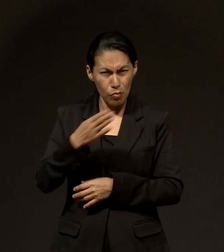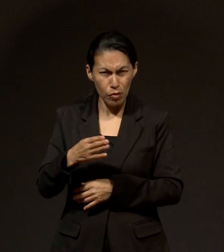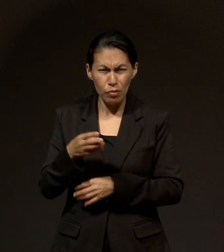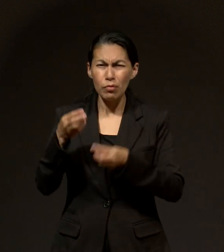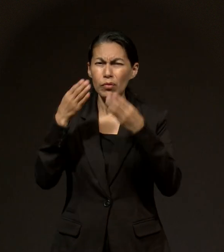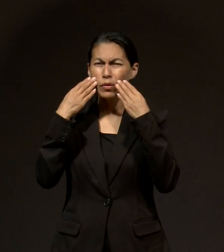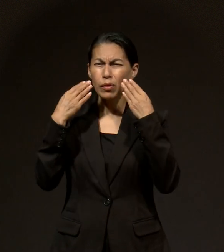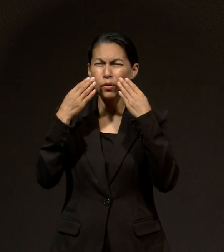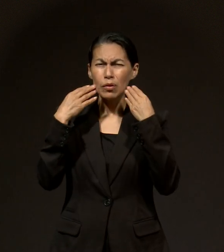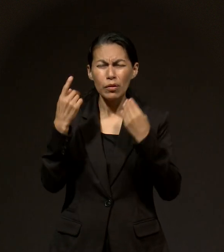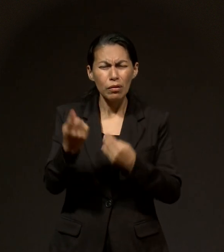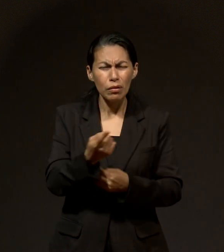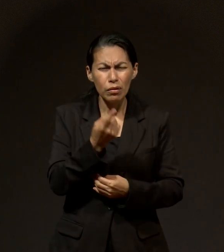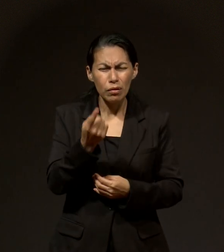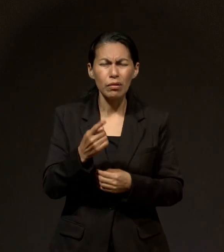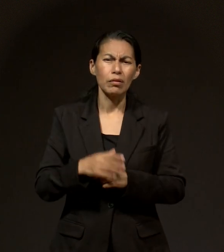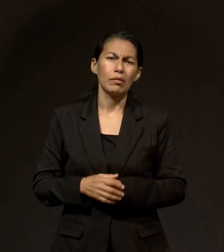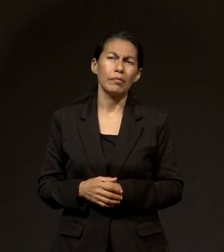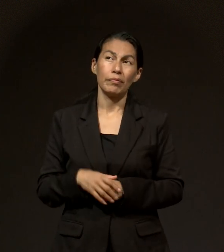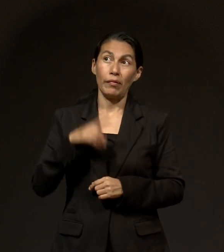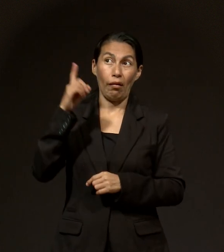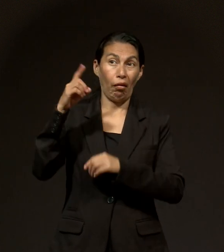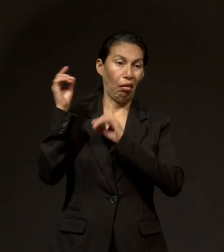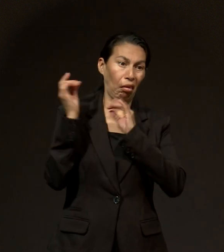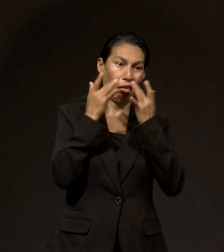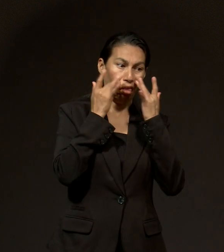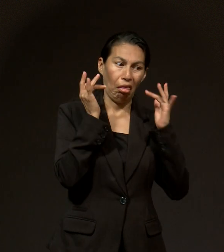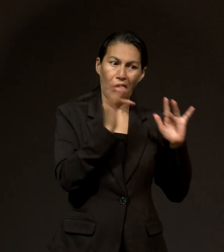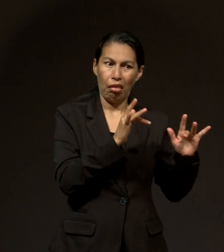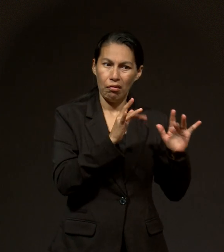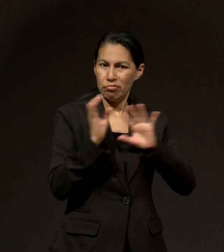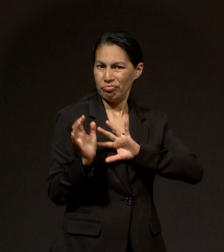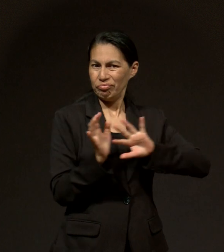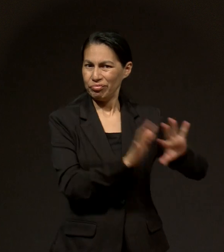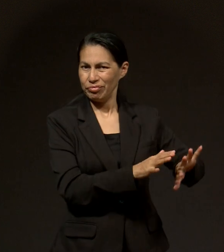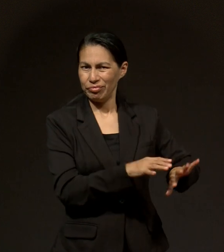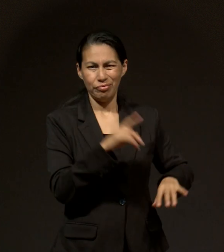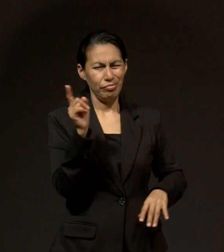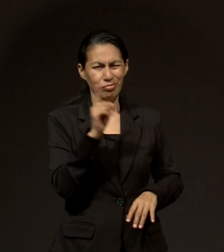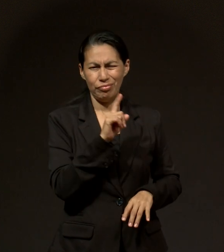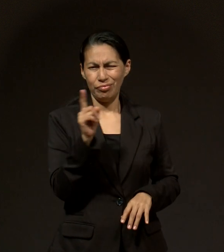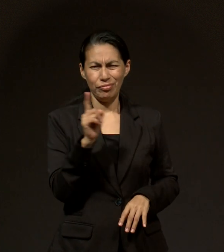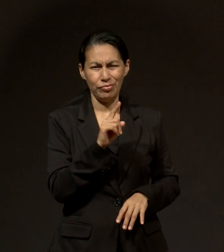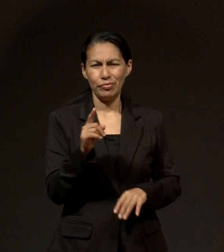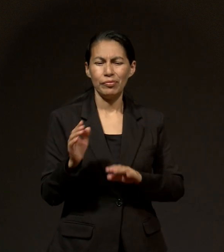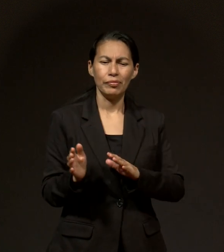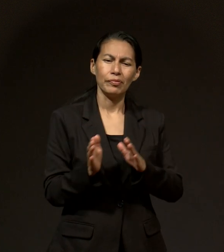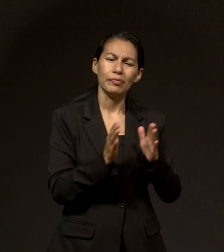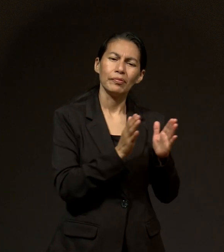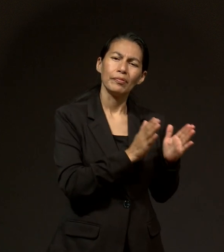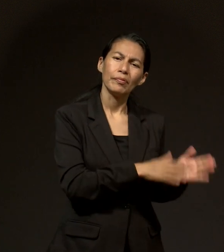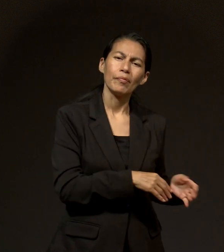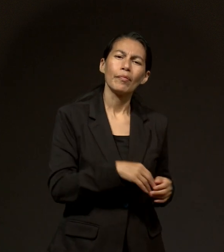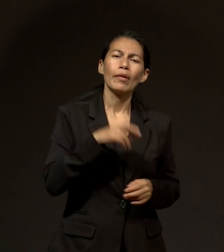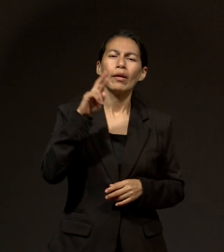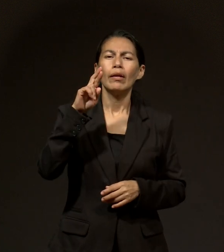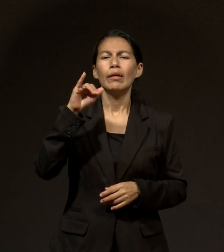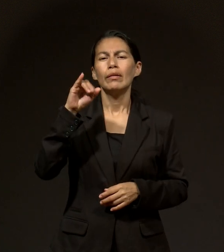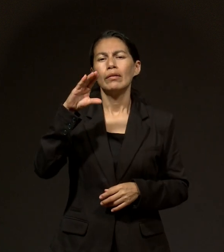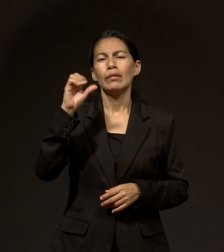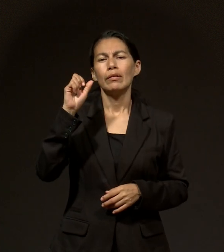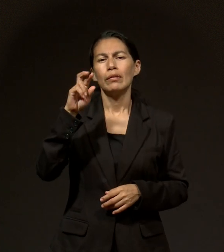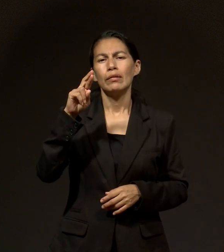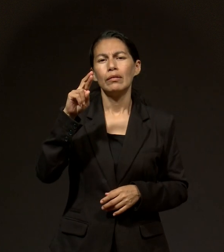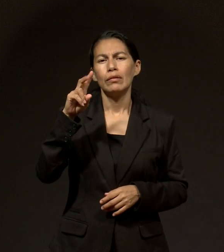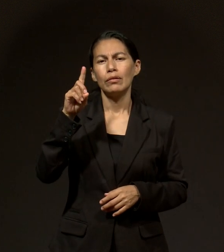Su misericordia No nos dejará Ni nos desamparará Ricardo Montana Muchas bendiciones Gracias